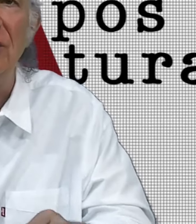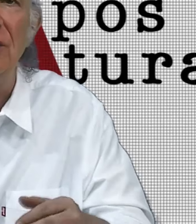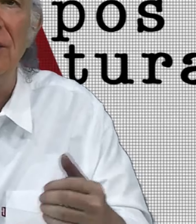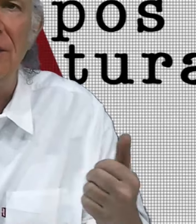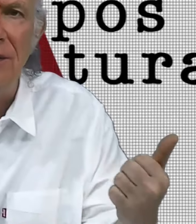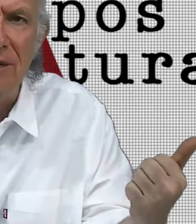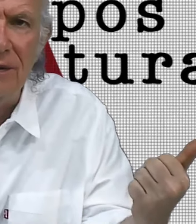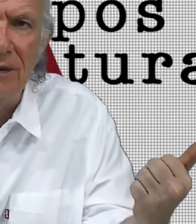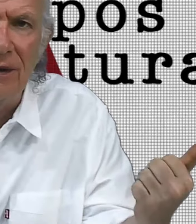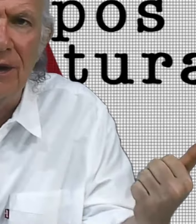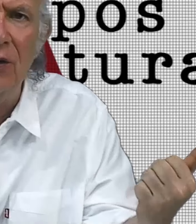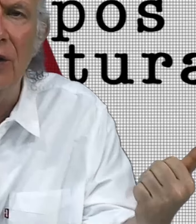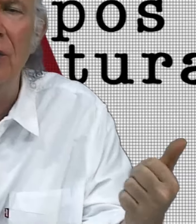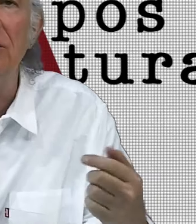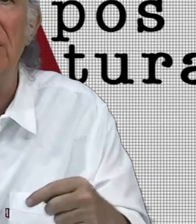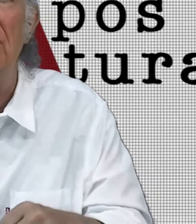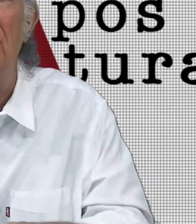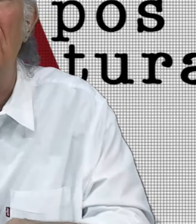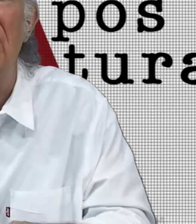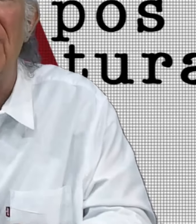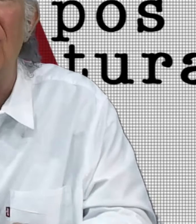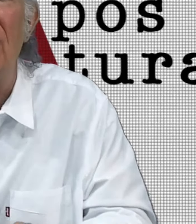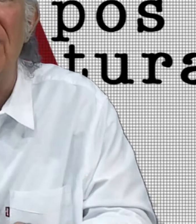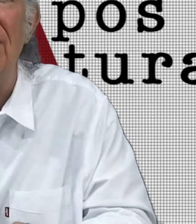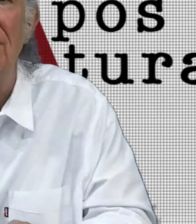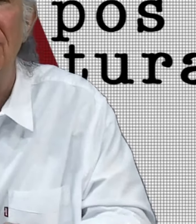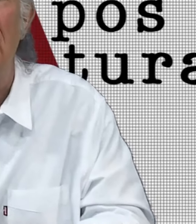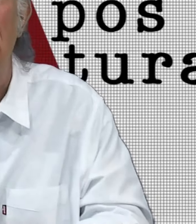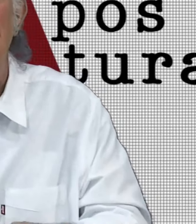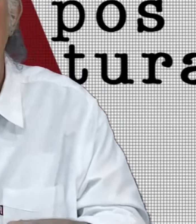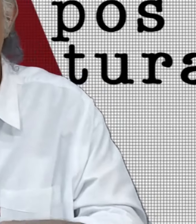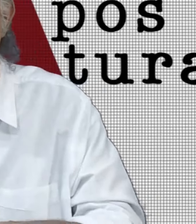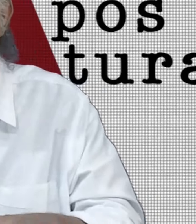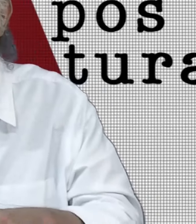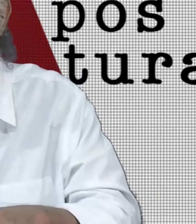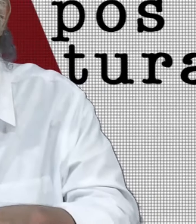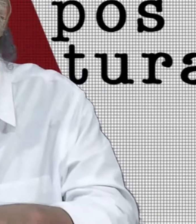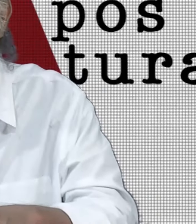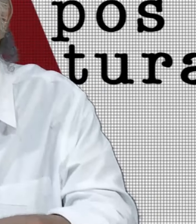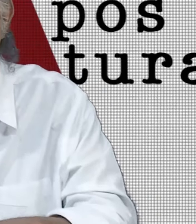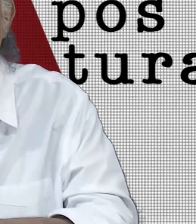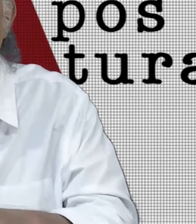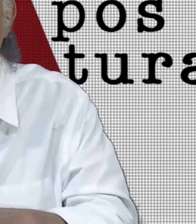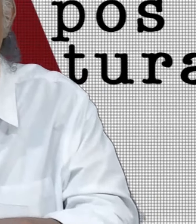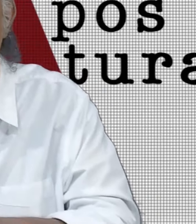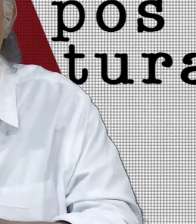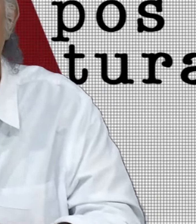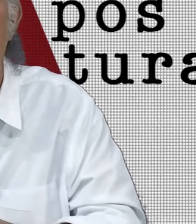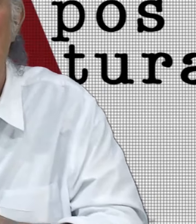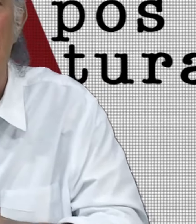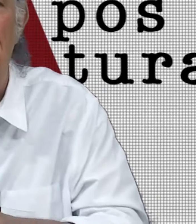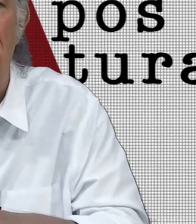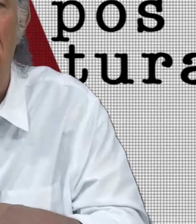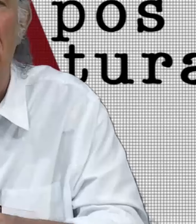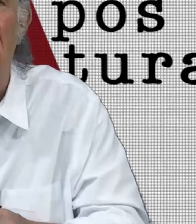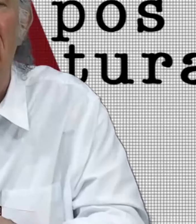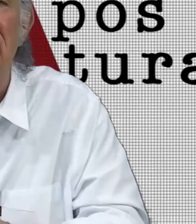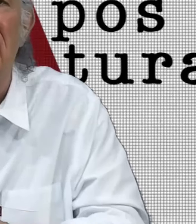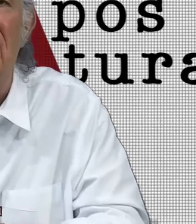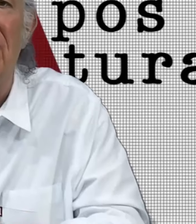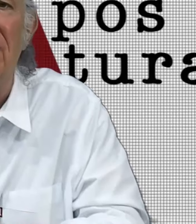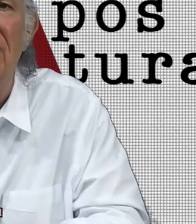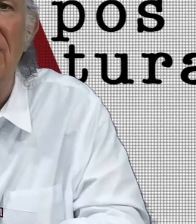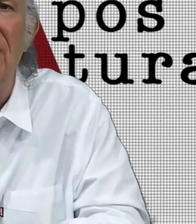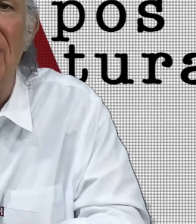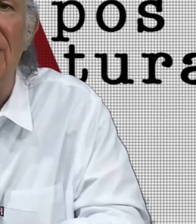yo soy hijo ilustre por lo que hago acá, y por mi trabajo, y por mis libros, y por mi